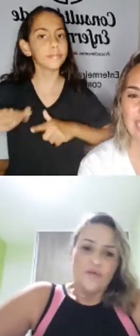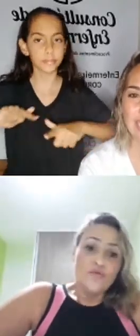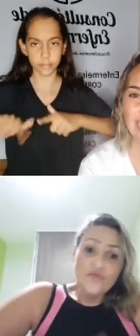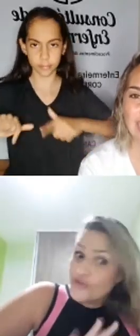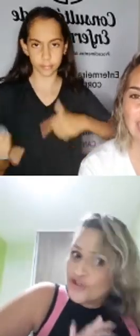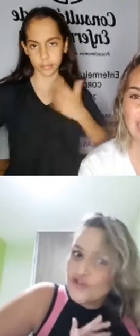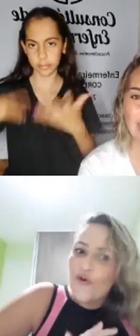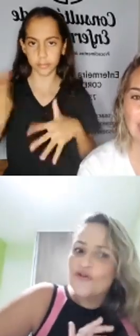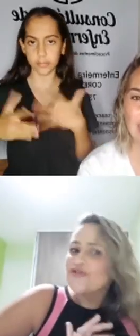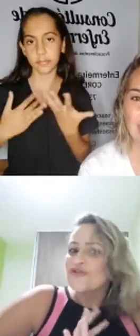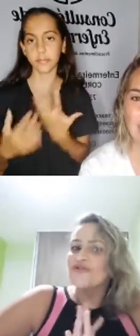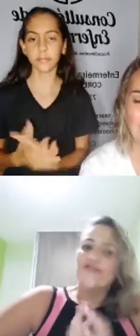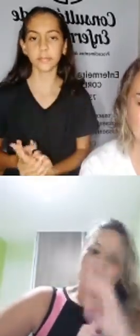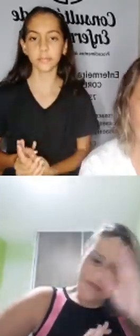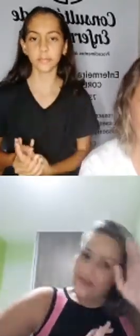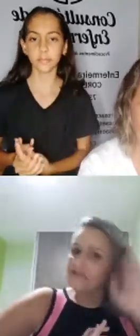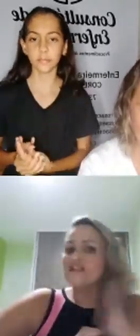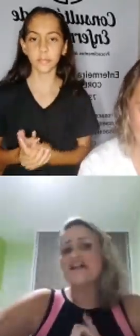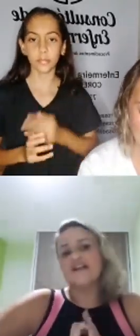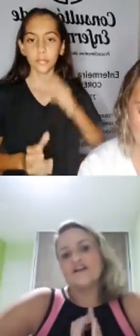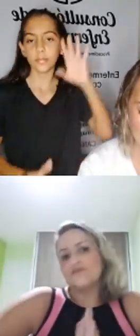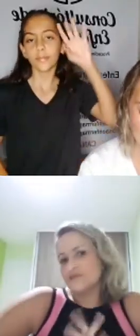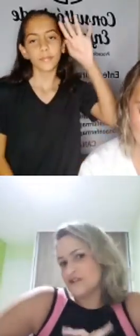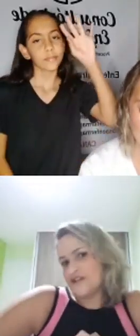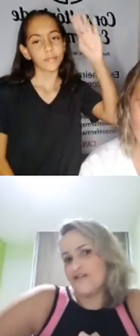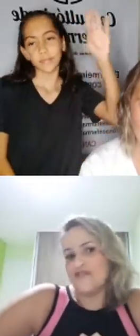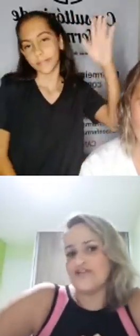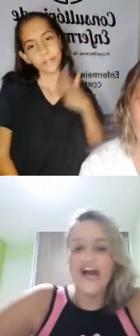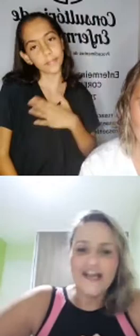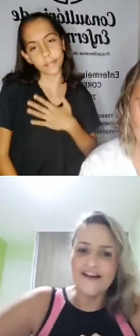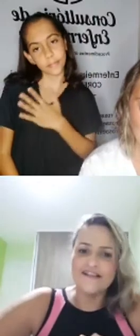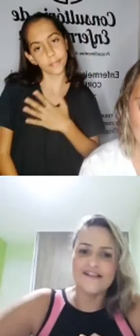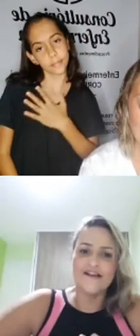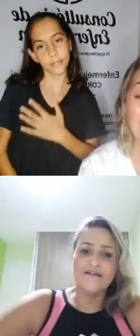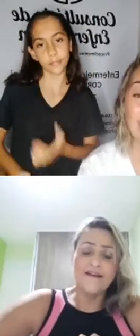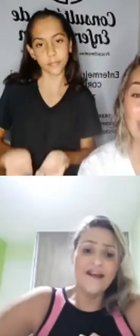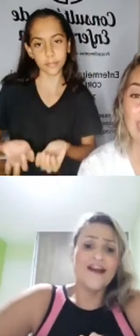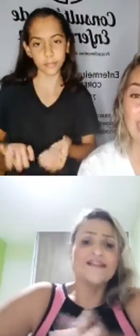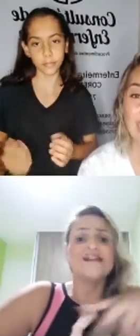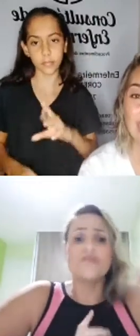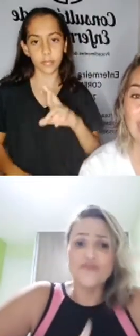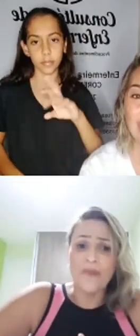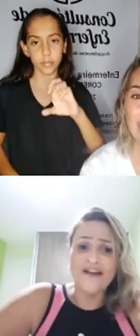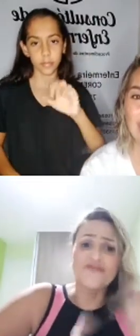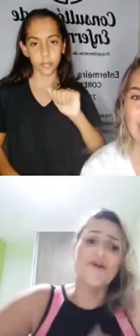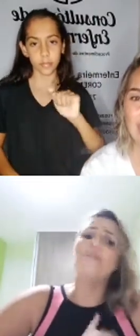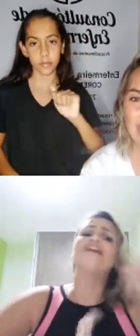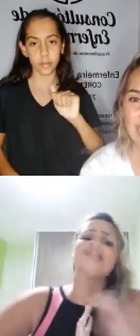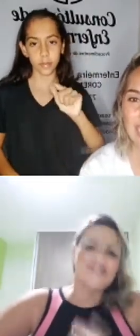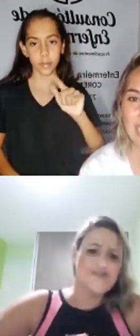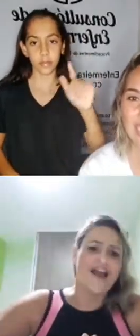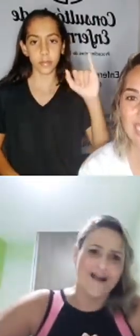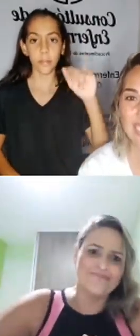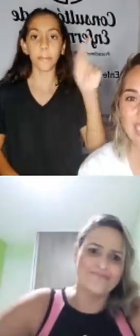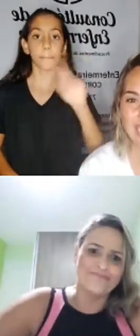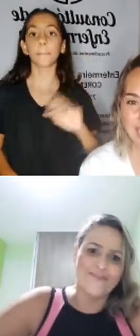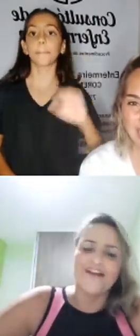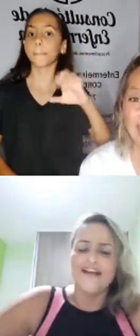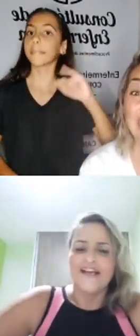O único sonho da minha vida que eu já realizei, e realizei muito mais do que eu poderia